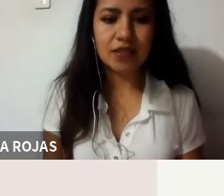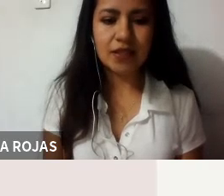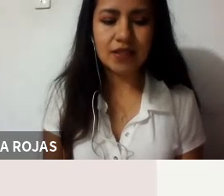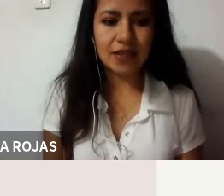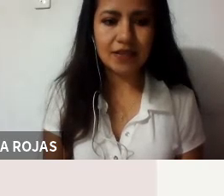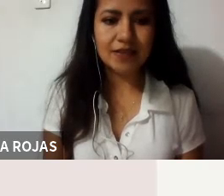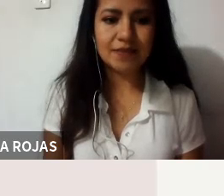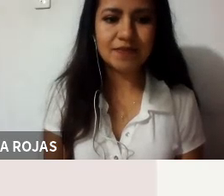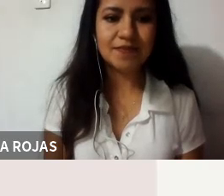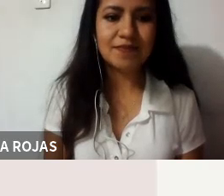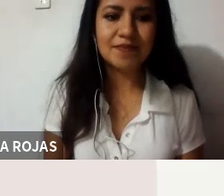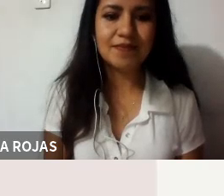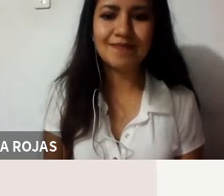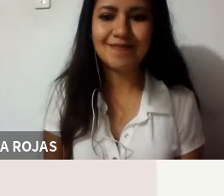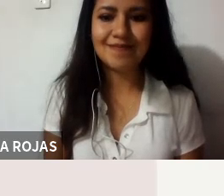Existen tres señas.